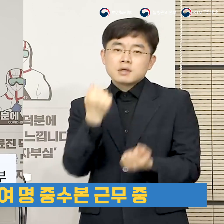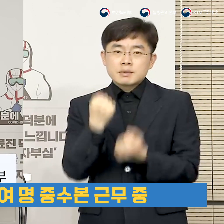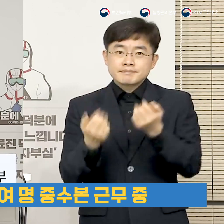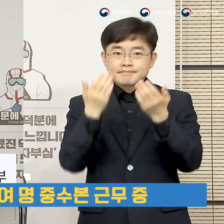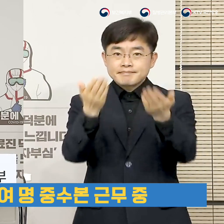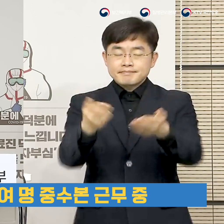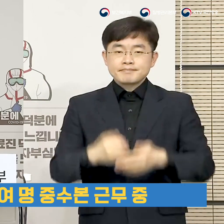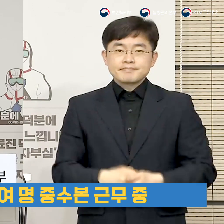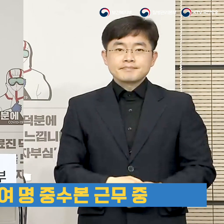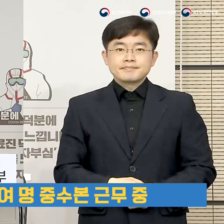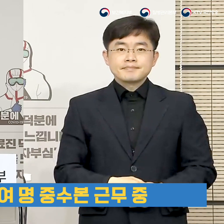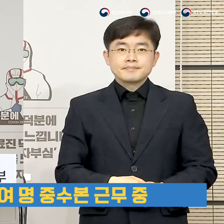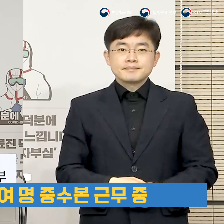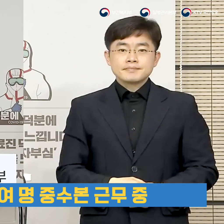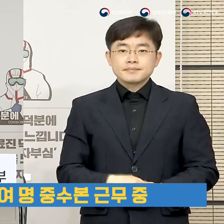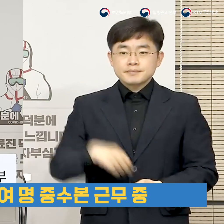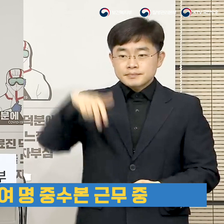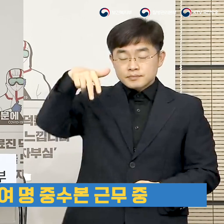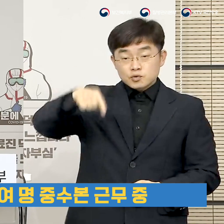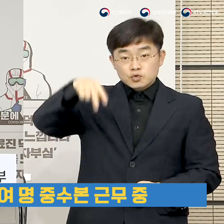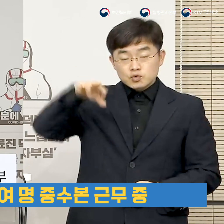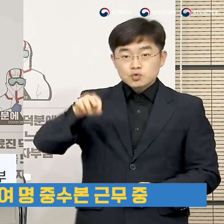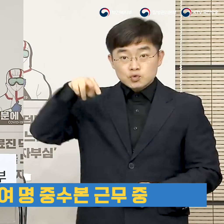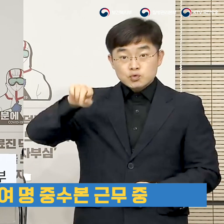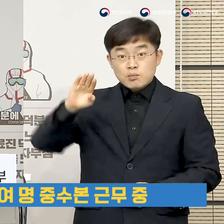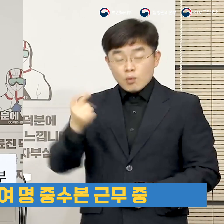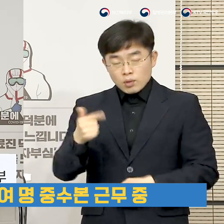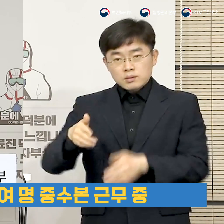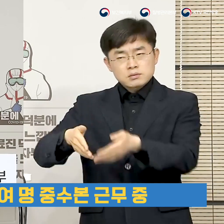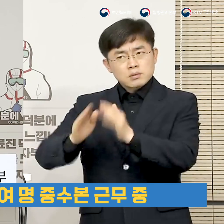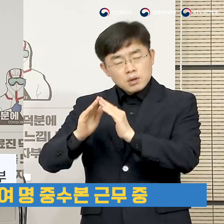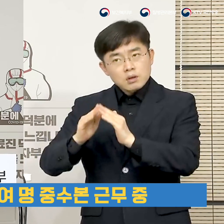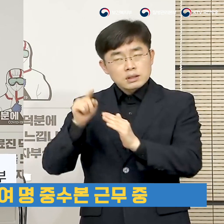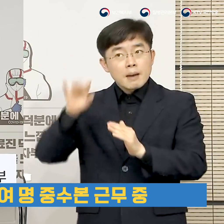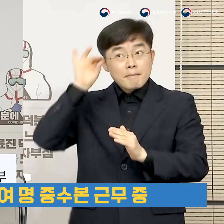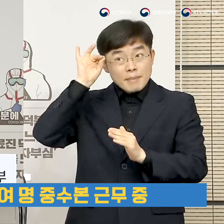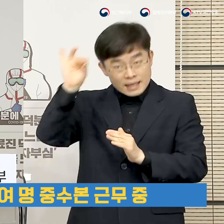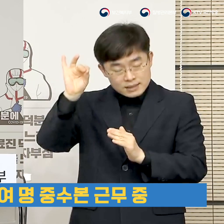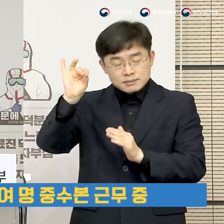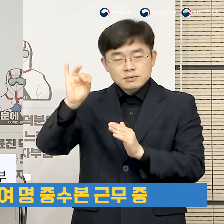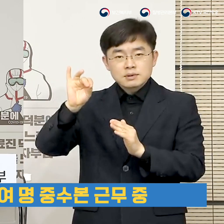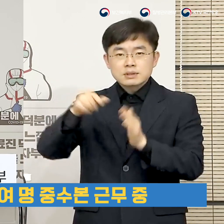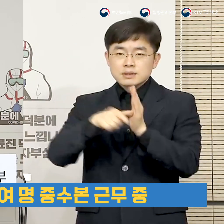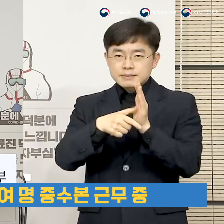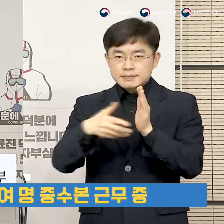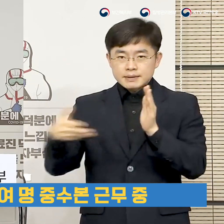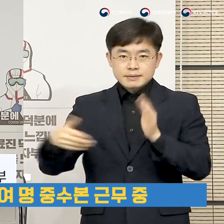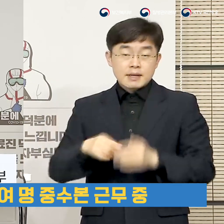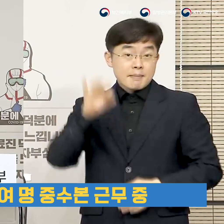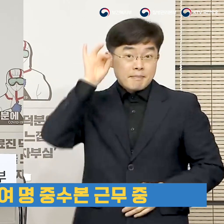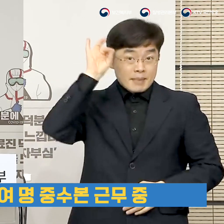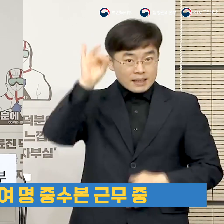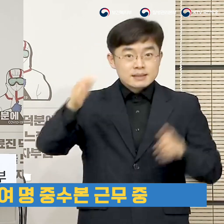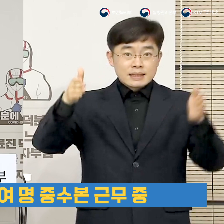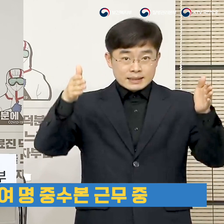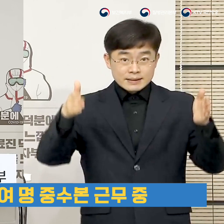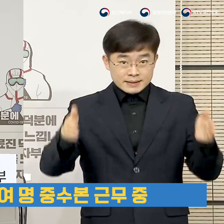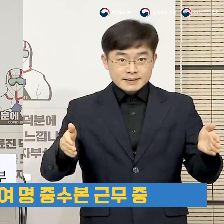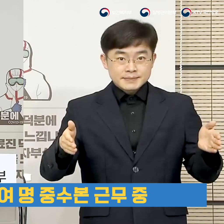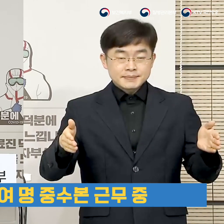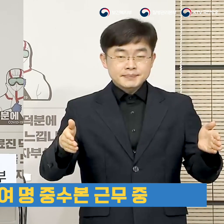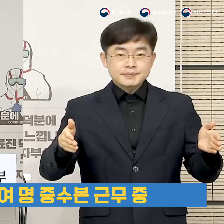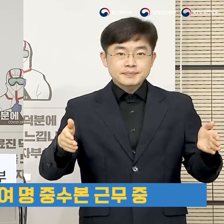현재 중수본은 설치가 된 지 오늘로서 정확하게 100일이 되었습니다. 지난 100일 동안